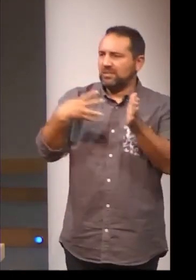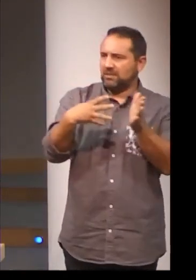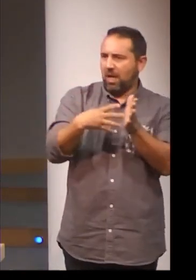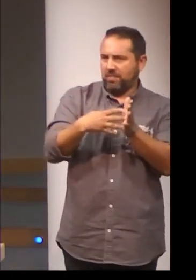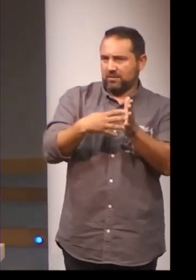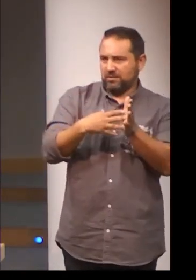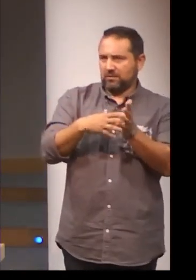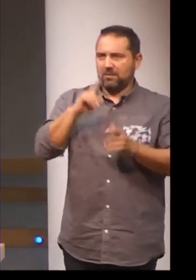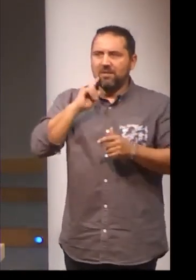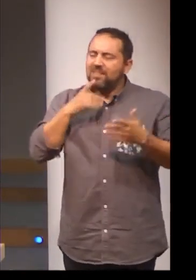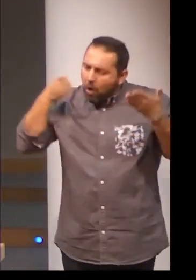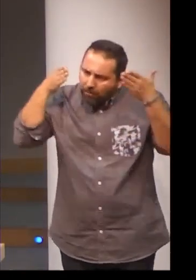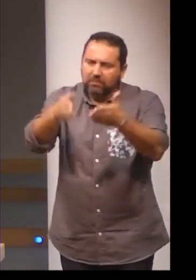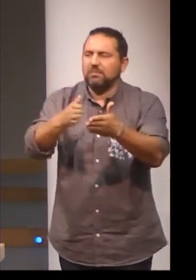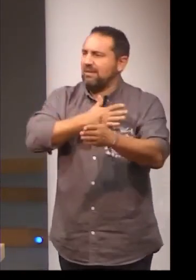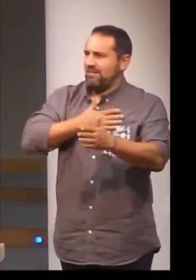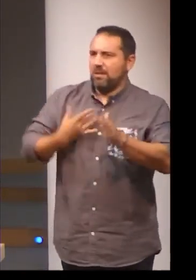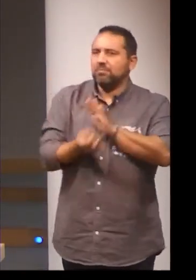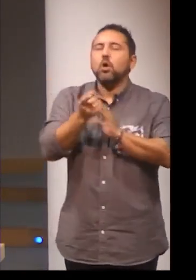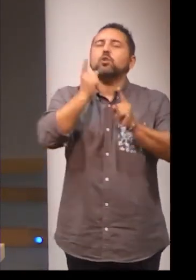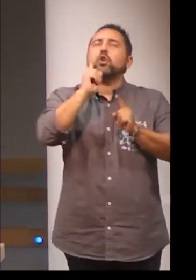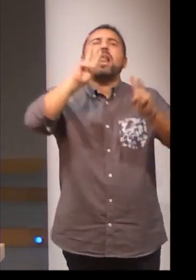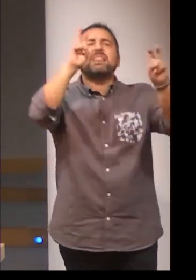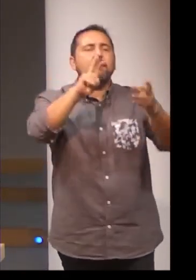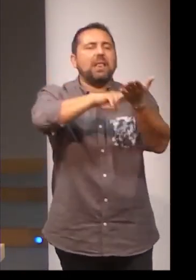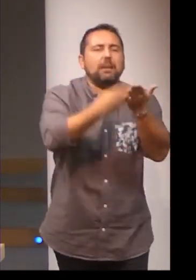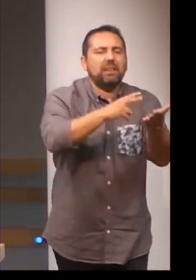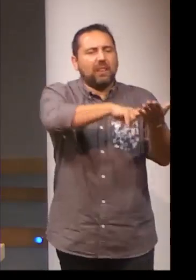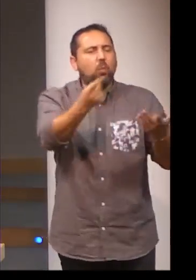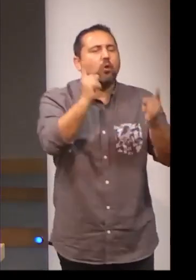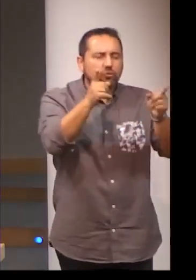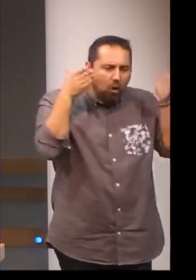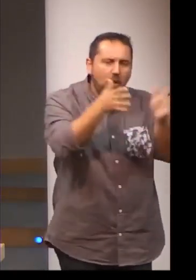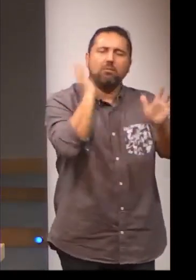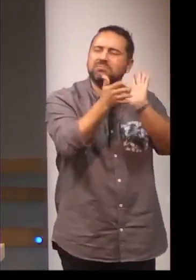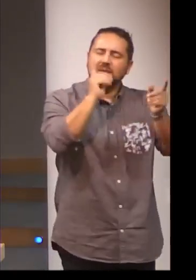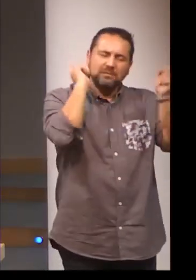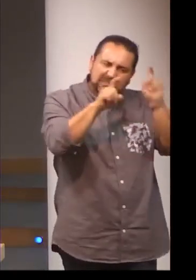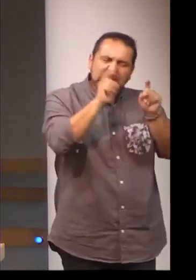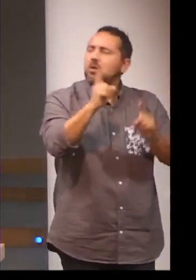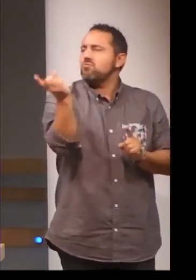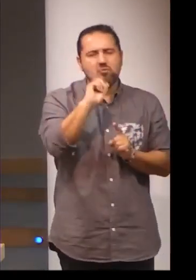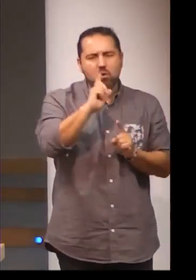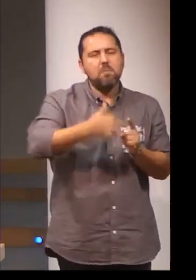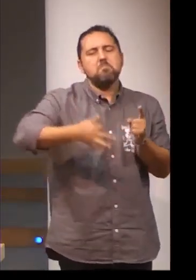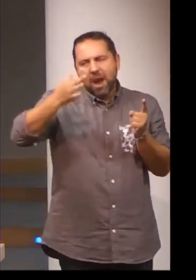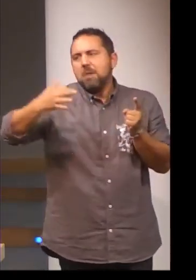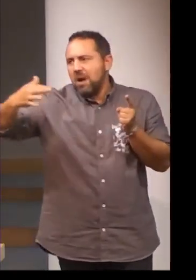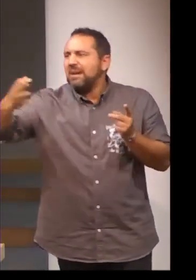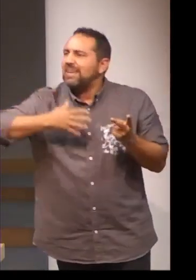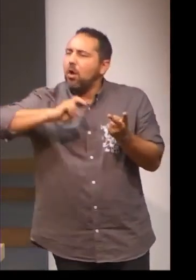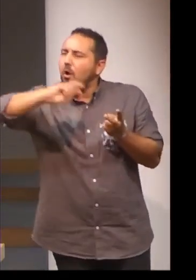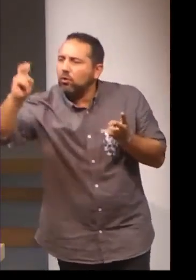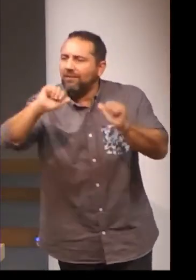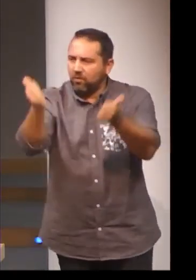no solamente esos aspectos de traducción e interpretación, no solamente esos aspectos de comunidad sorda, sino ir un poco más allá y generar